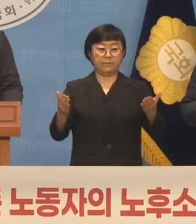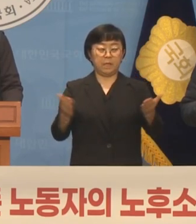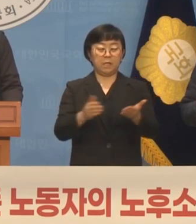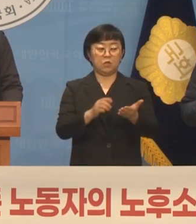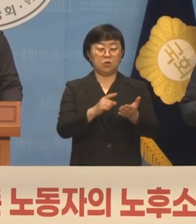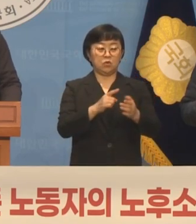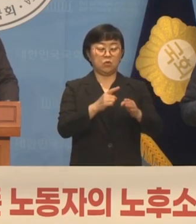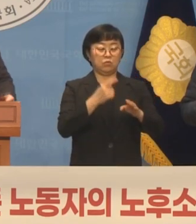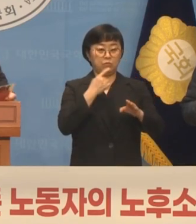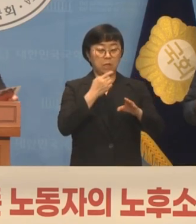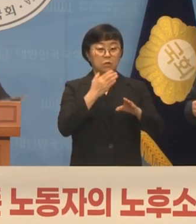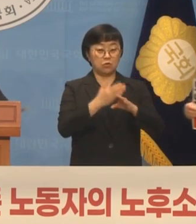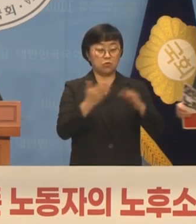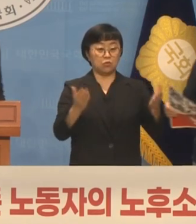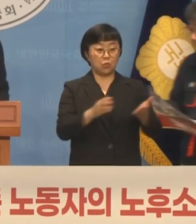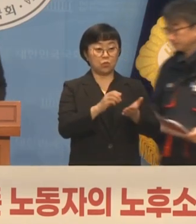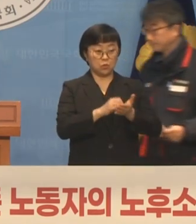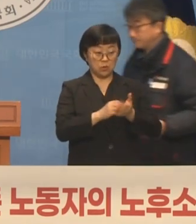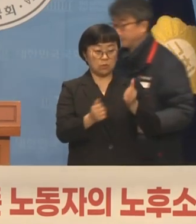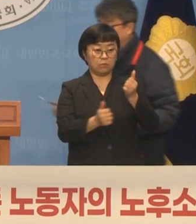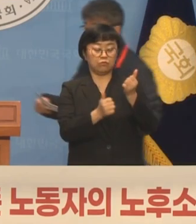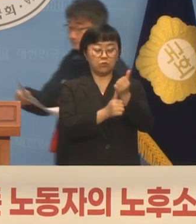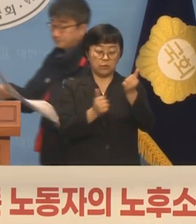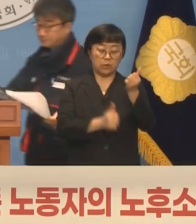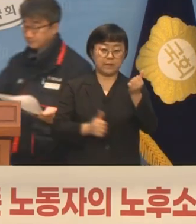발언이 있겠습니다.